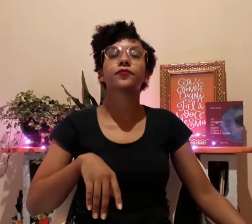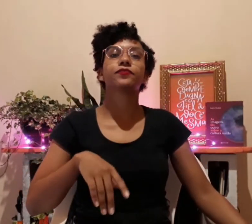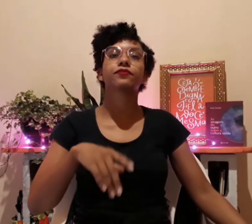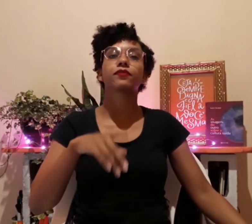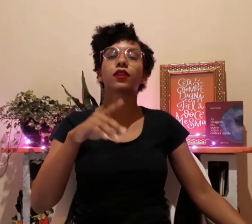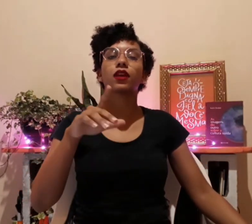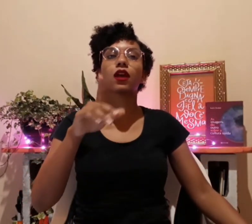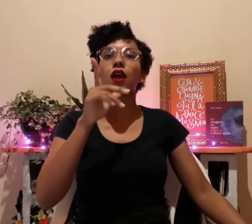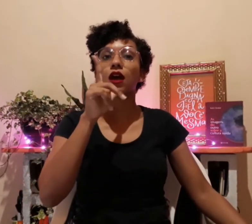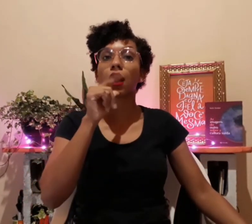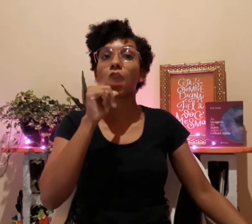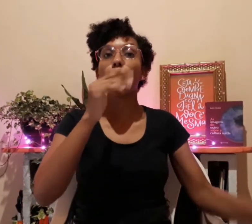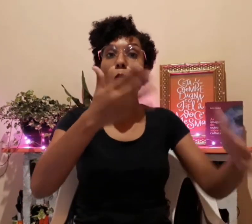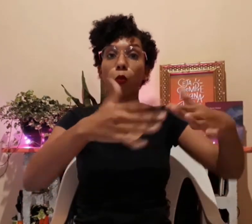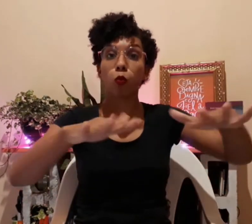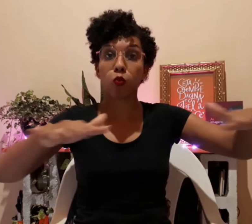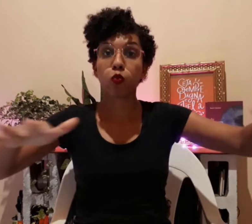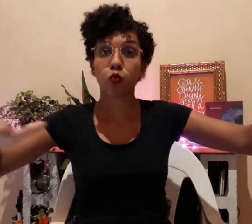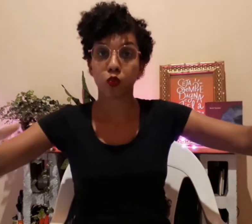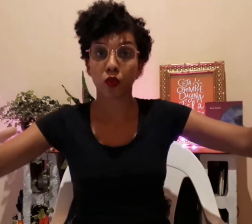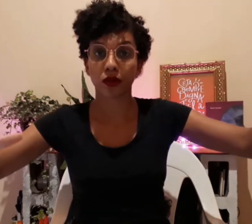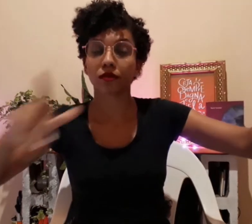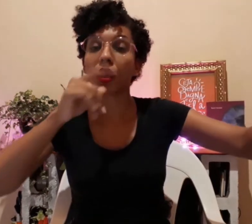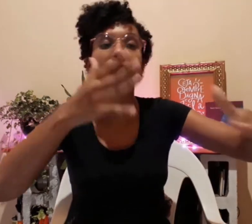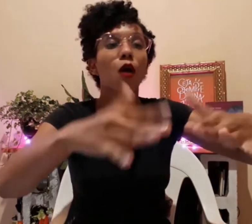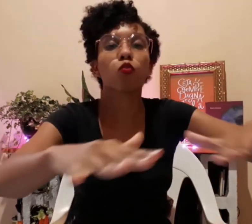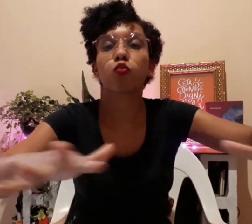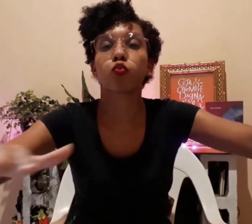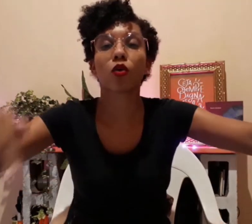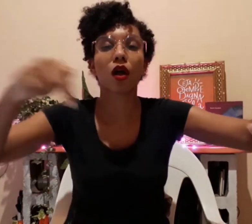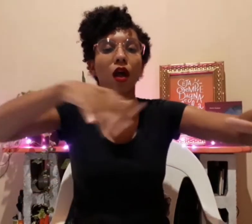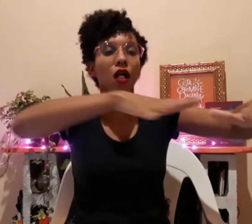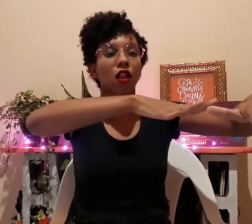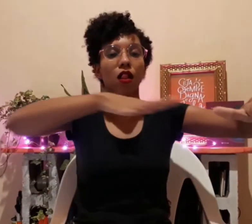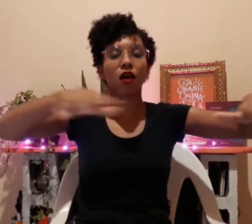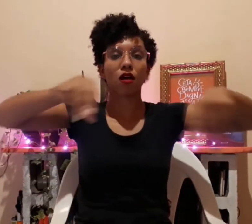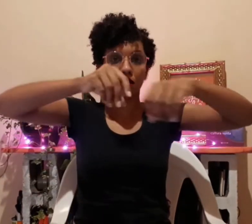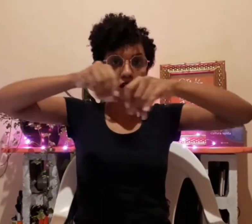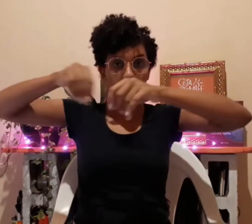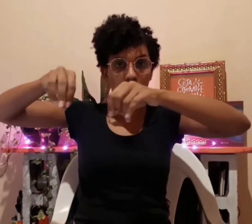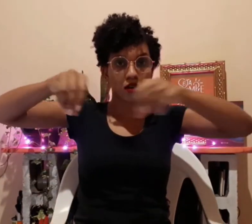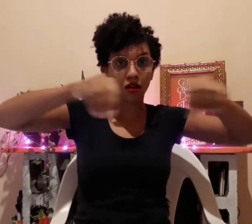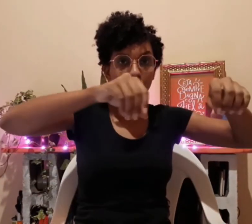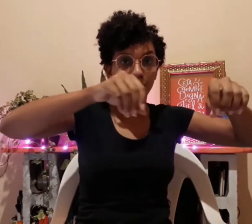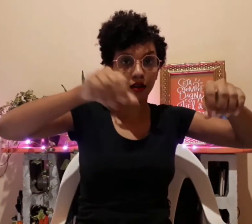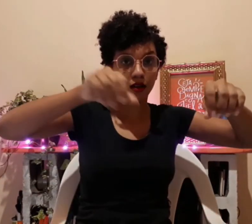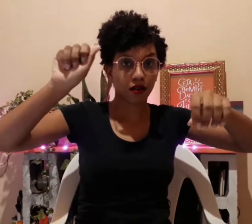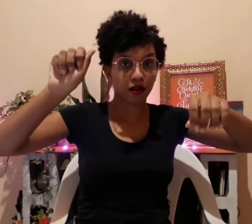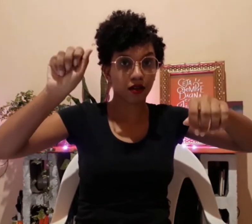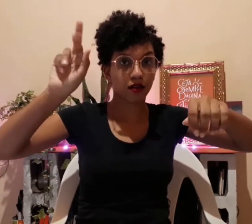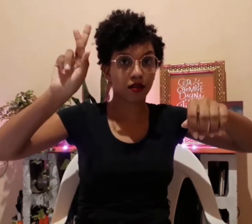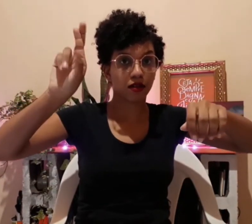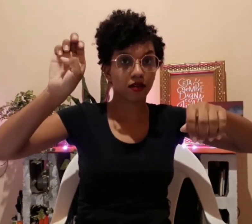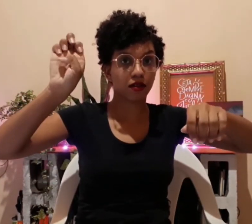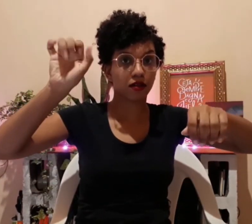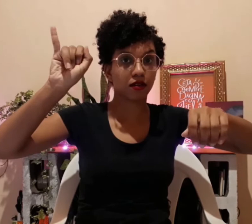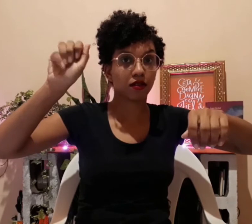Digamos que você vai construir uma casa próximo ao mar, na parte da areia,